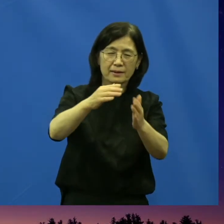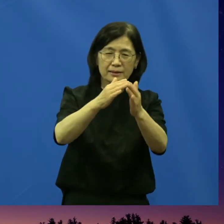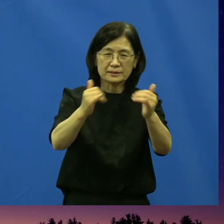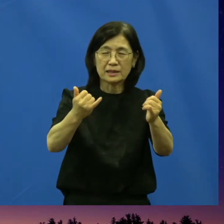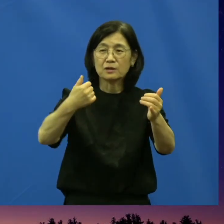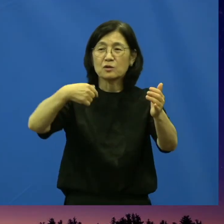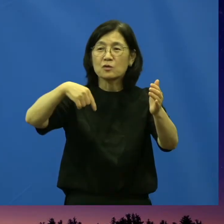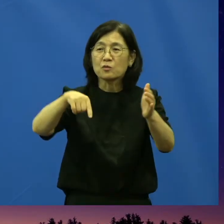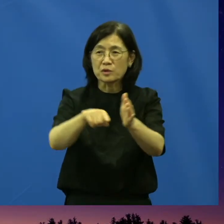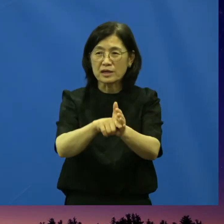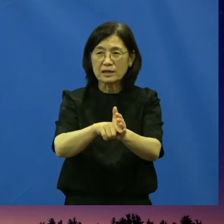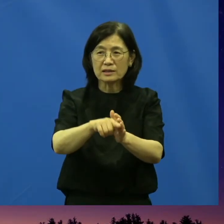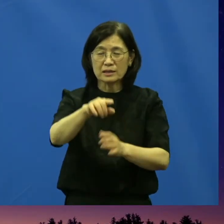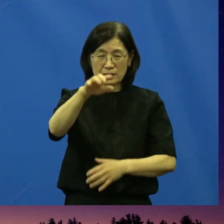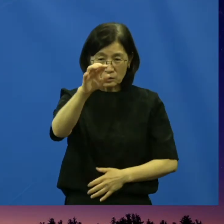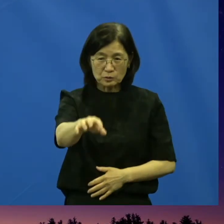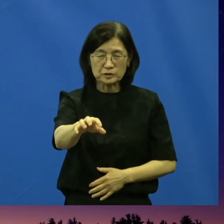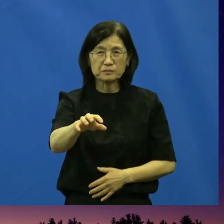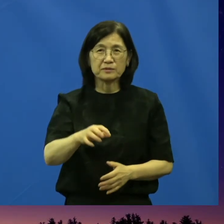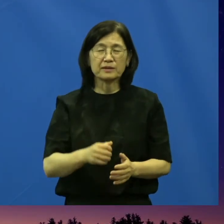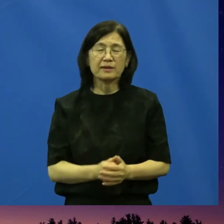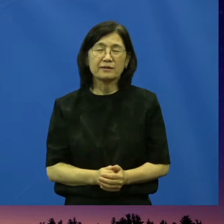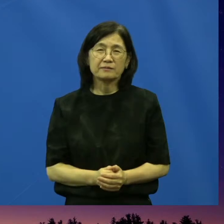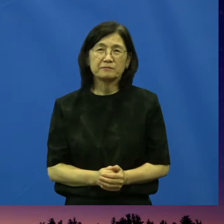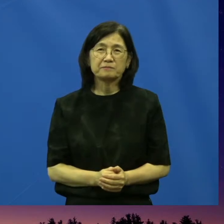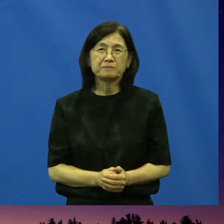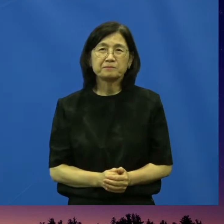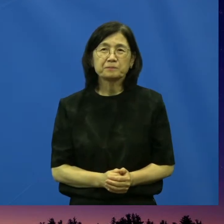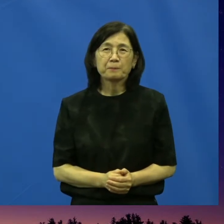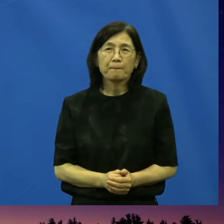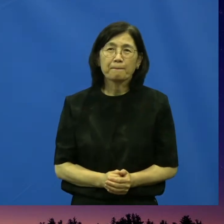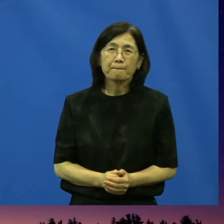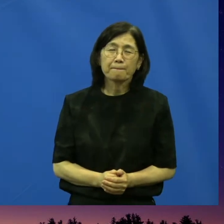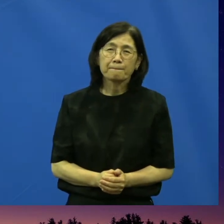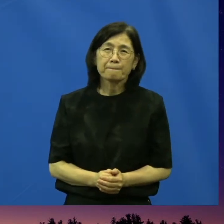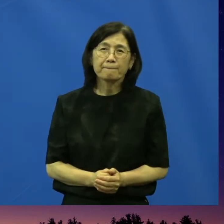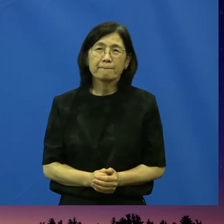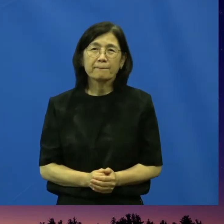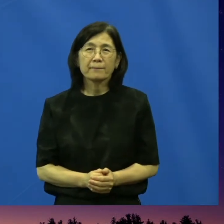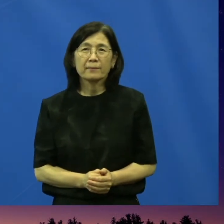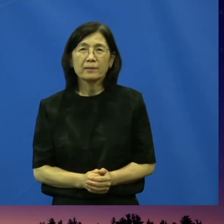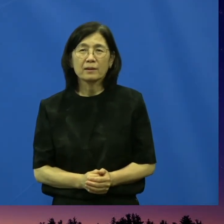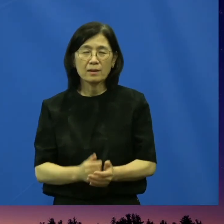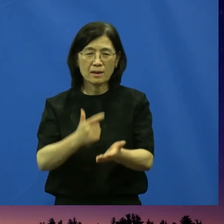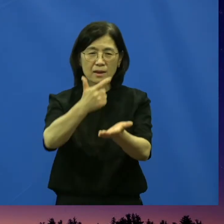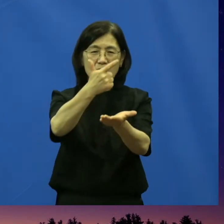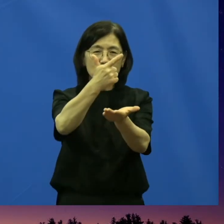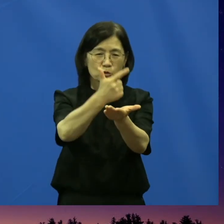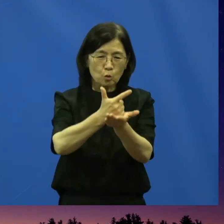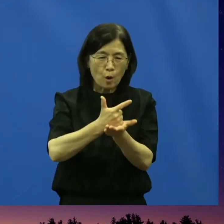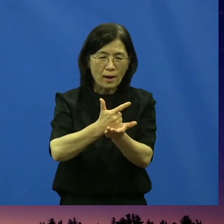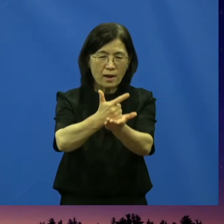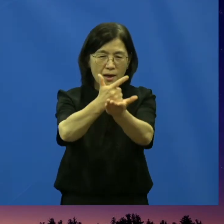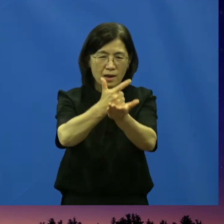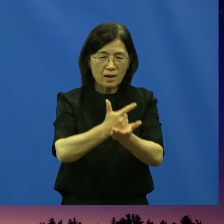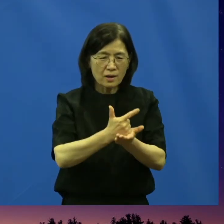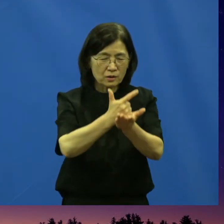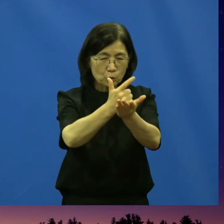집 없는 방랑자의 모습을 보여주는 거예요. 노아의 그 방주에서